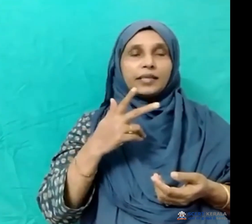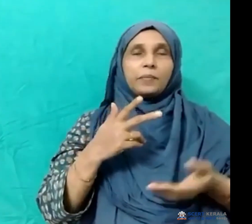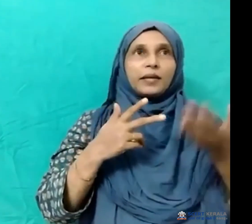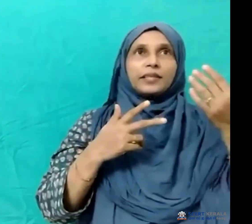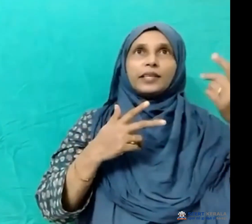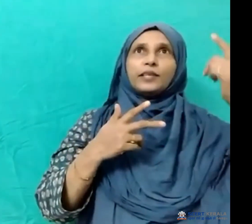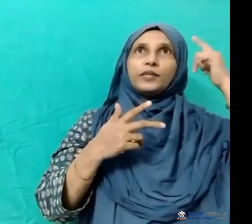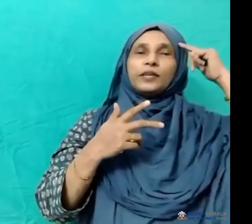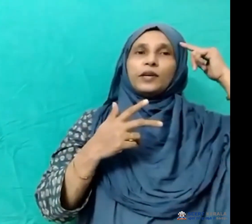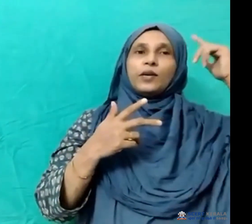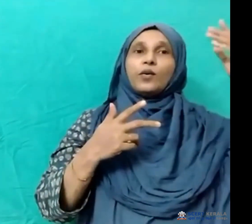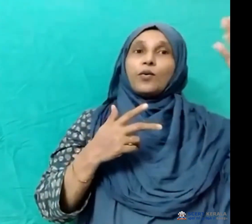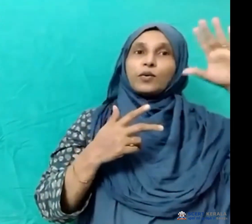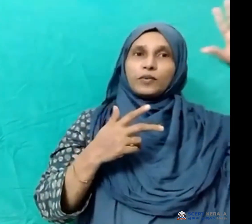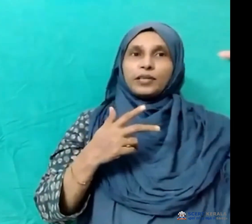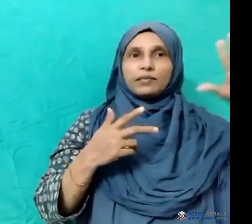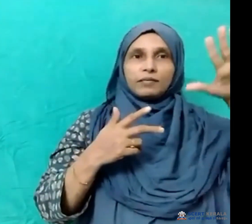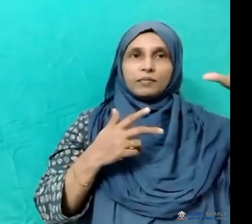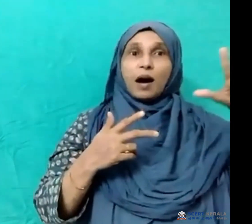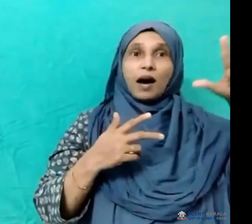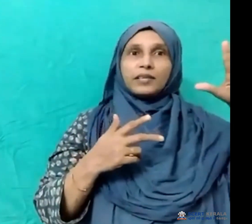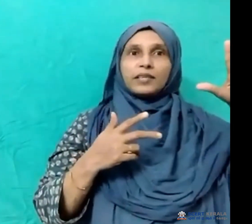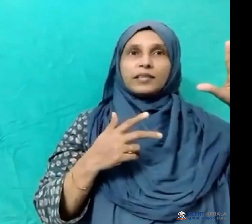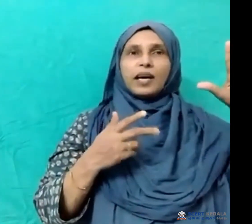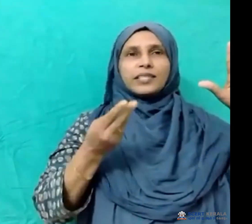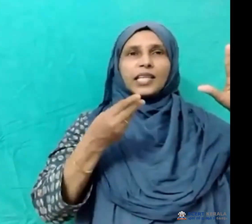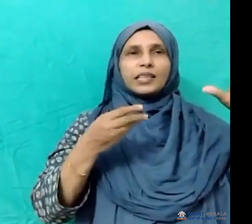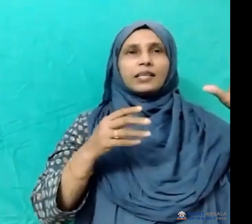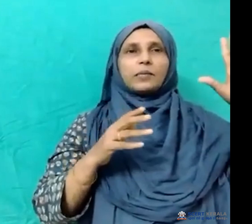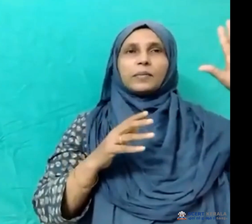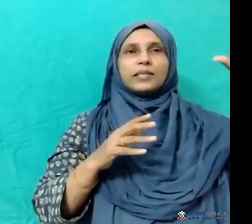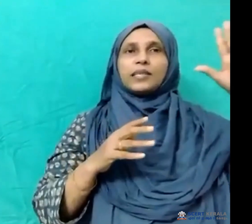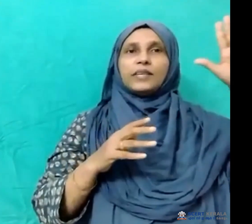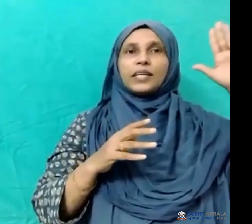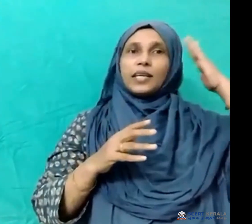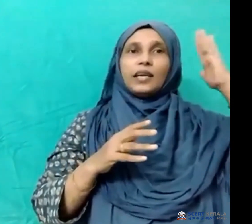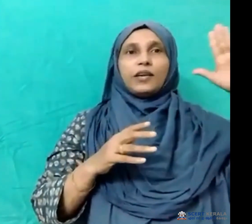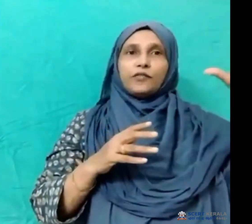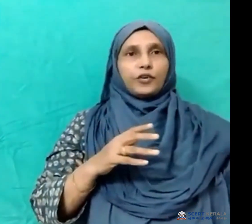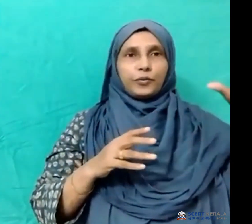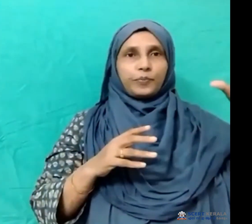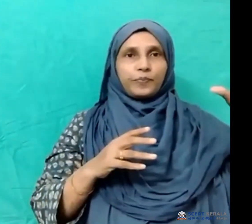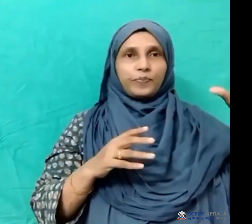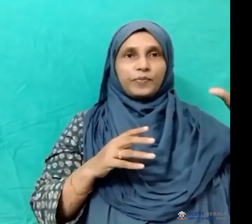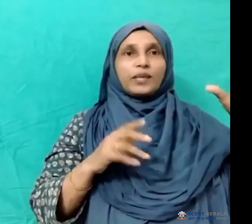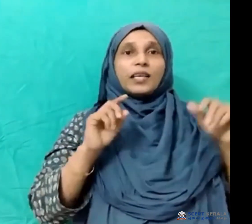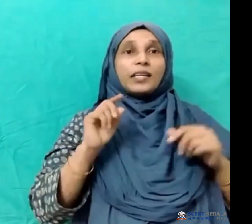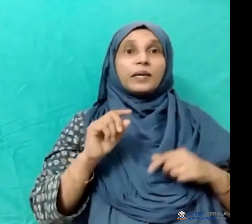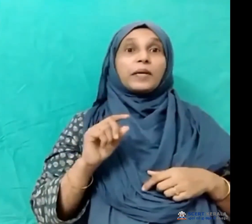അപ്പൊ അതിൻ്റെ ഒരു ഒരു ആ ചിത്ര നമ്മുടെ മനസ്സിൽ ഇവിടെ ഇങ്ങനെ വരും. അതല്ല